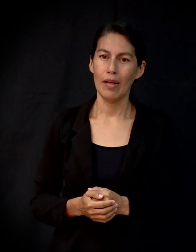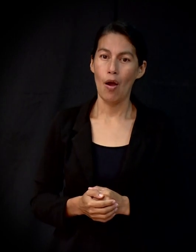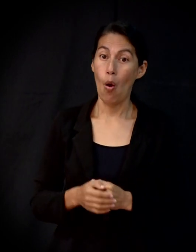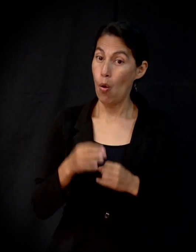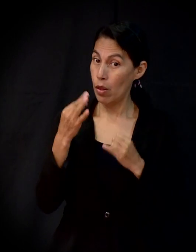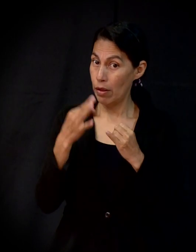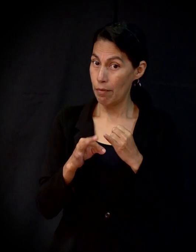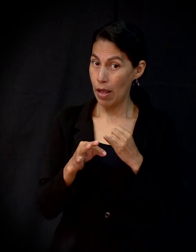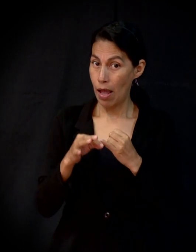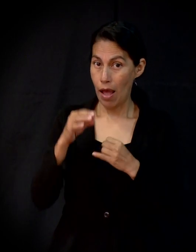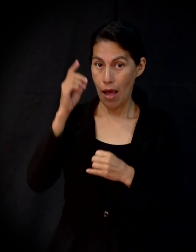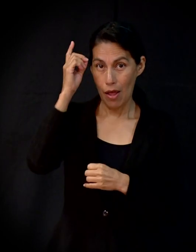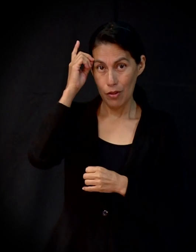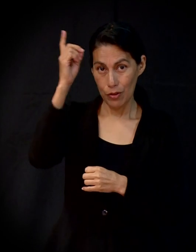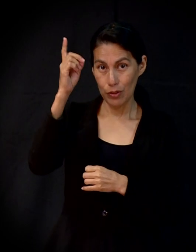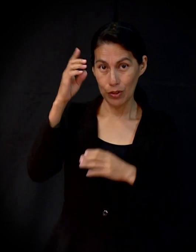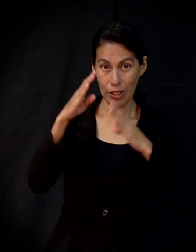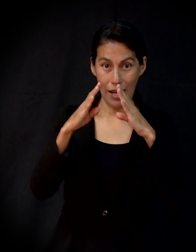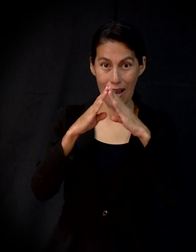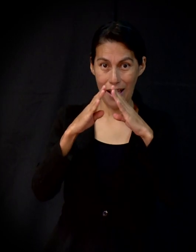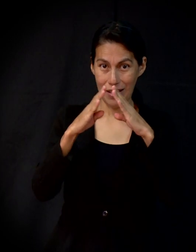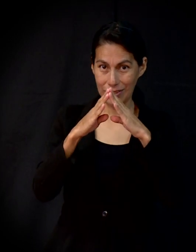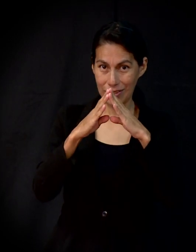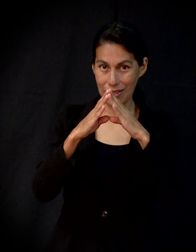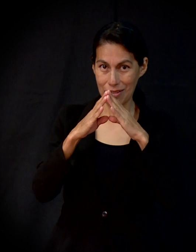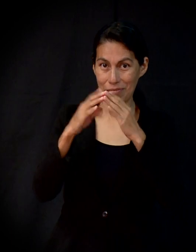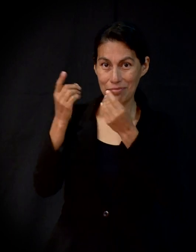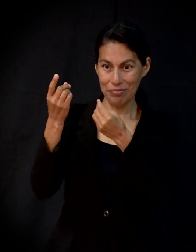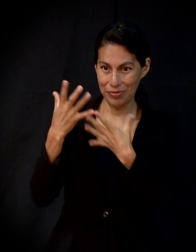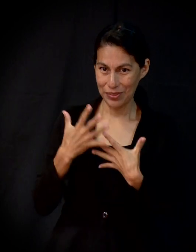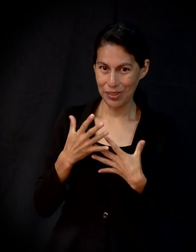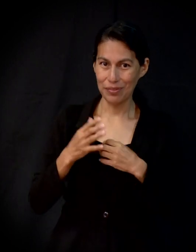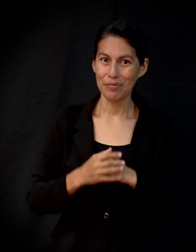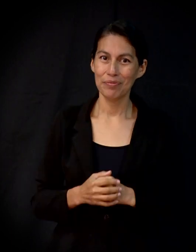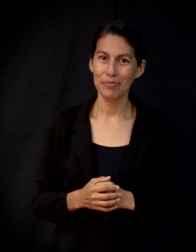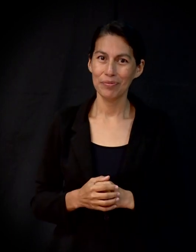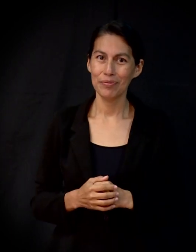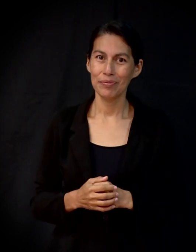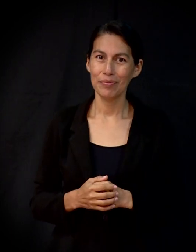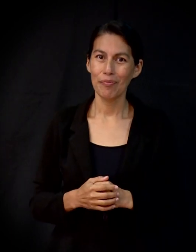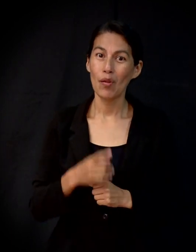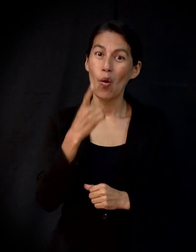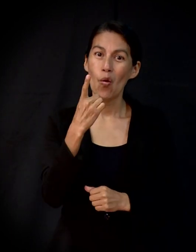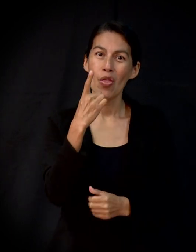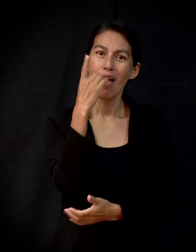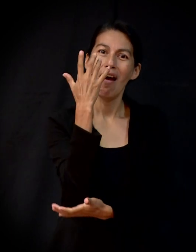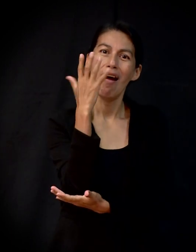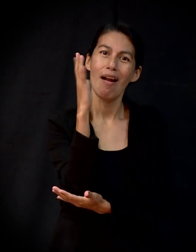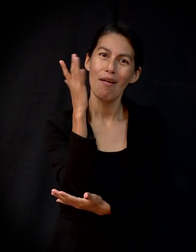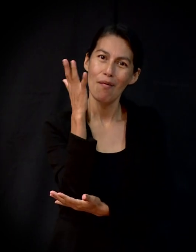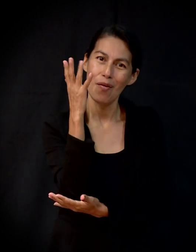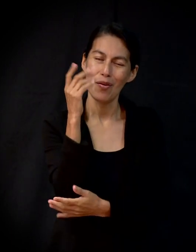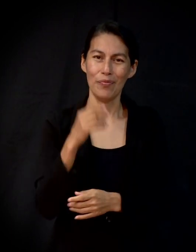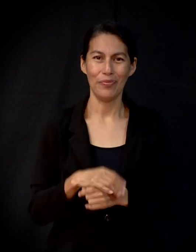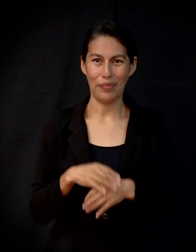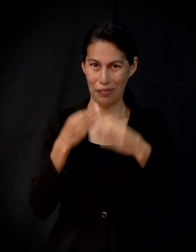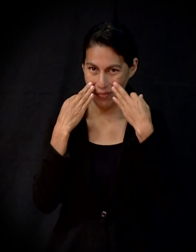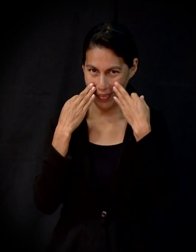la última fue cuando Dios me concedió una casa con un arco. Con un